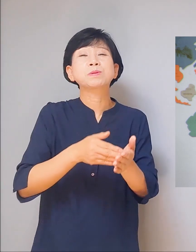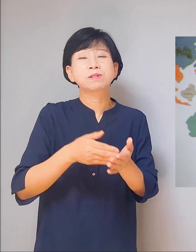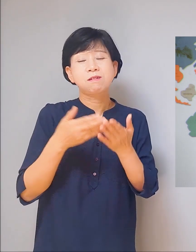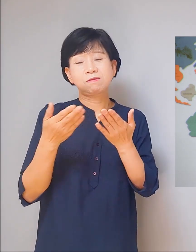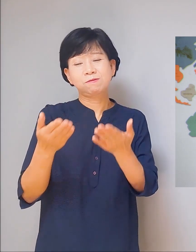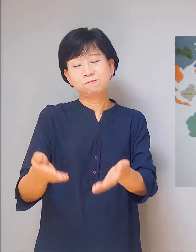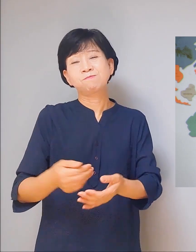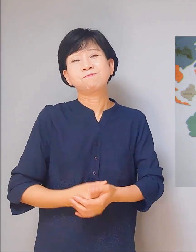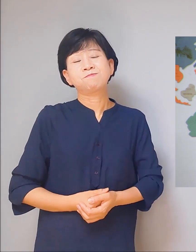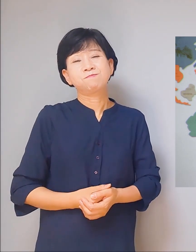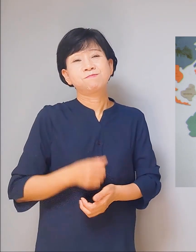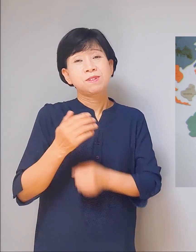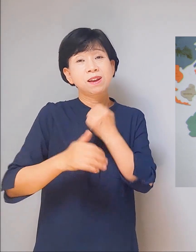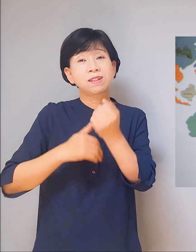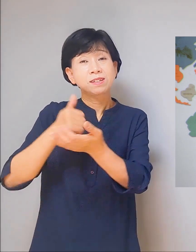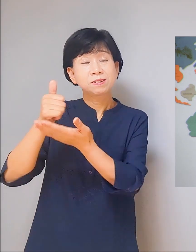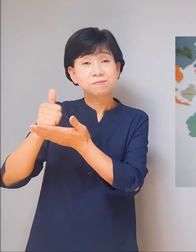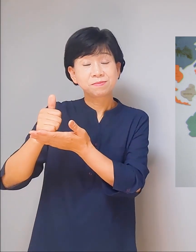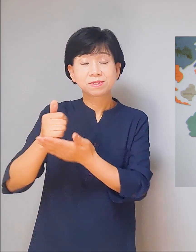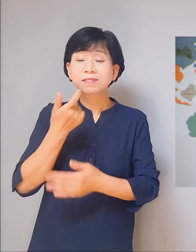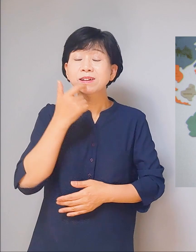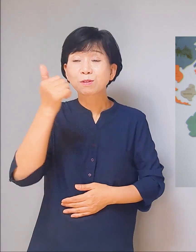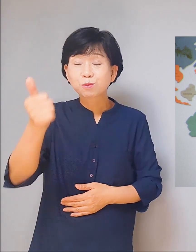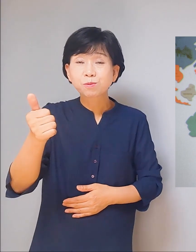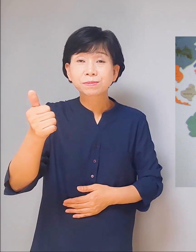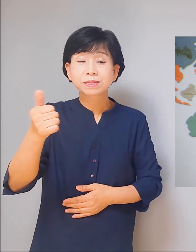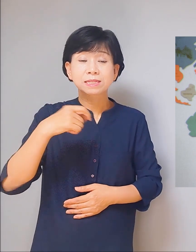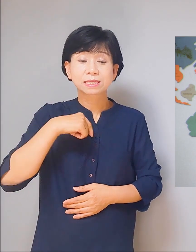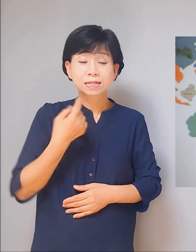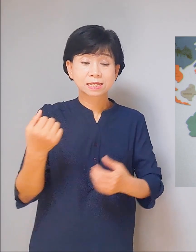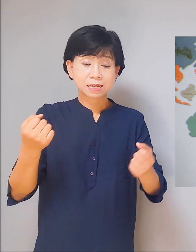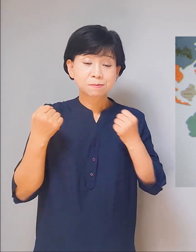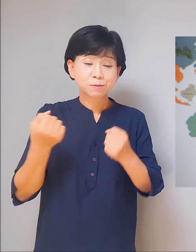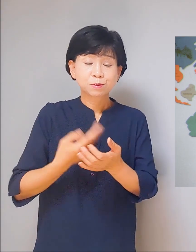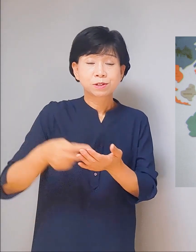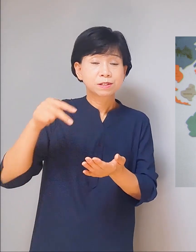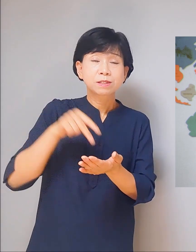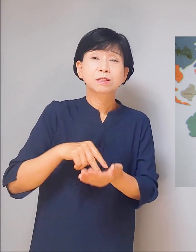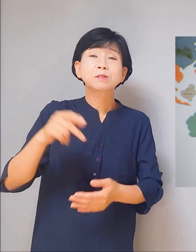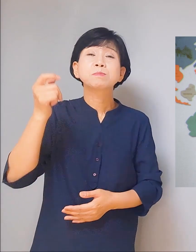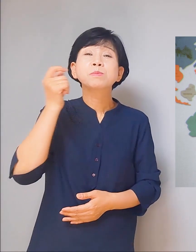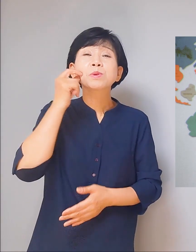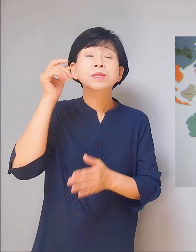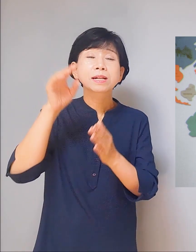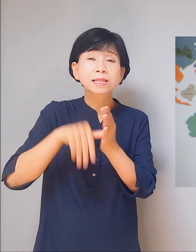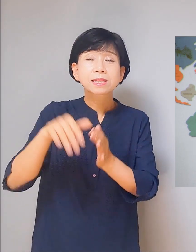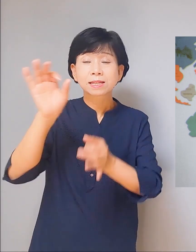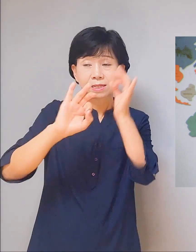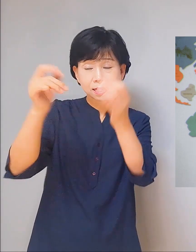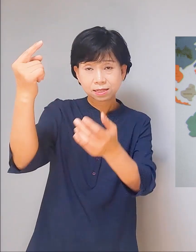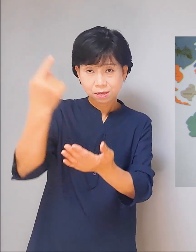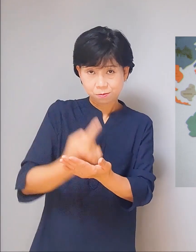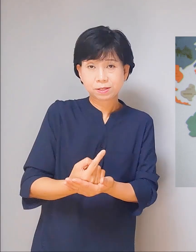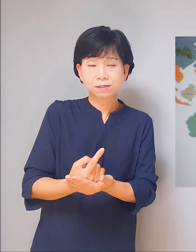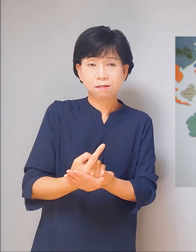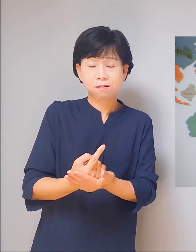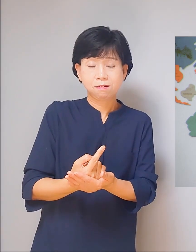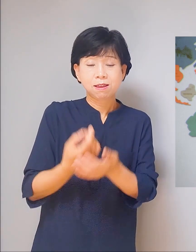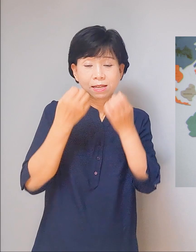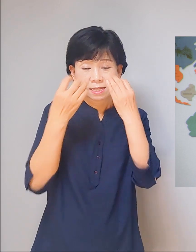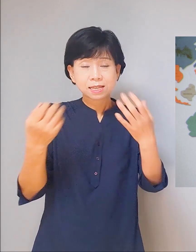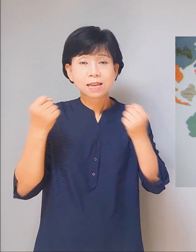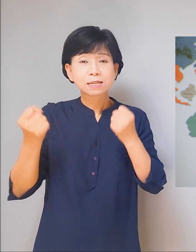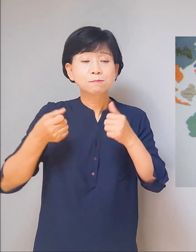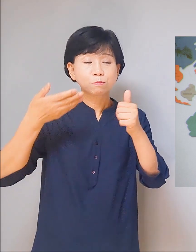만드셨습니다. 하나님은요, 야곱이 더 이상 자신의 힘으로 일어나지 못할 즈음에 찾아오셨습니다. 그리고 새 힘을 불어